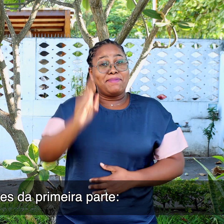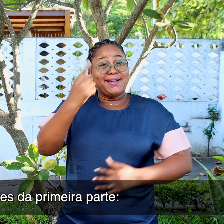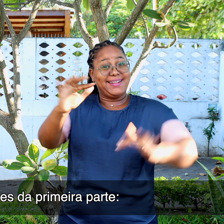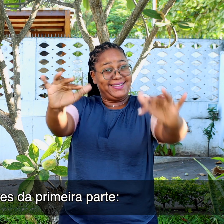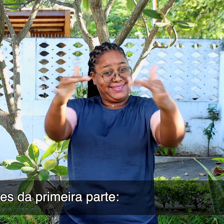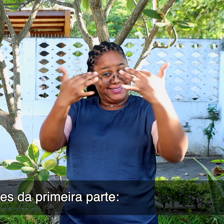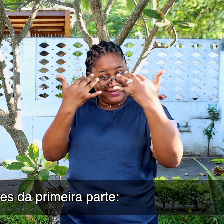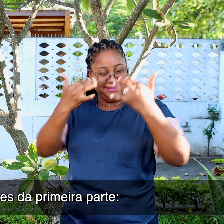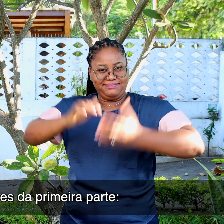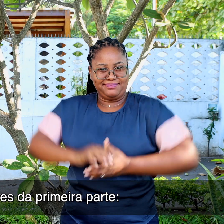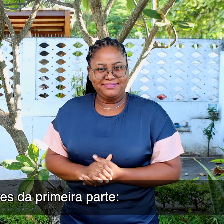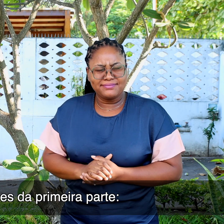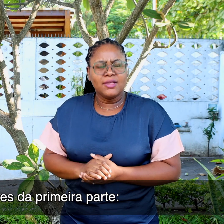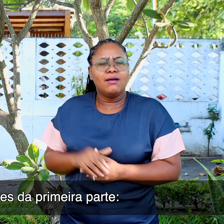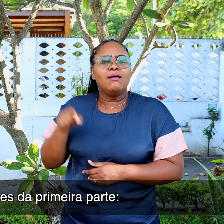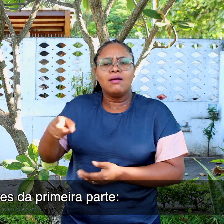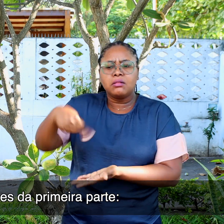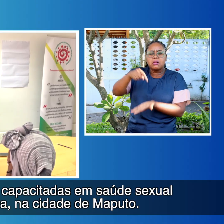Destaques da primeira parte.